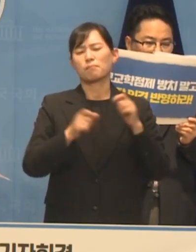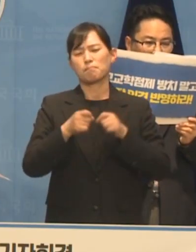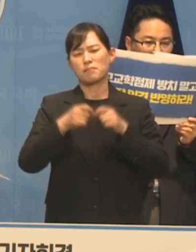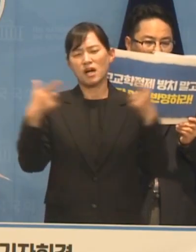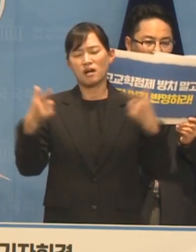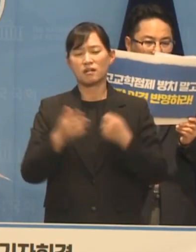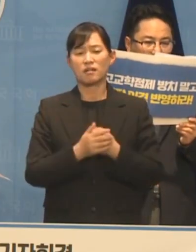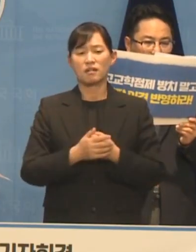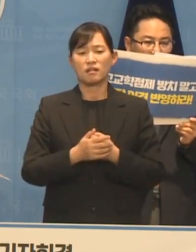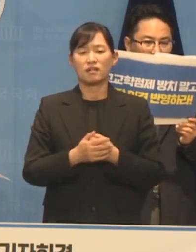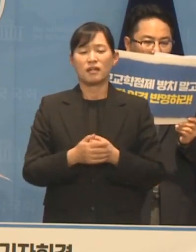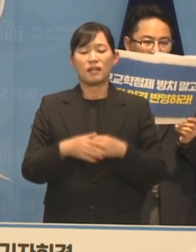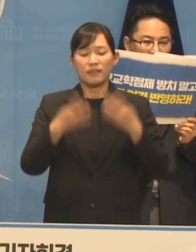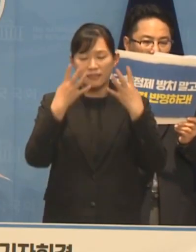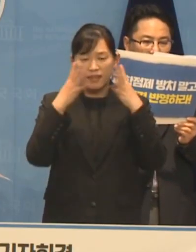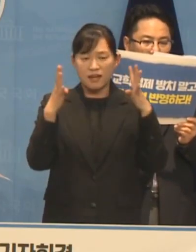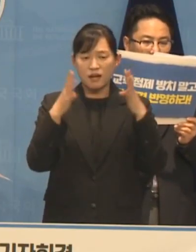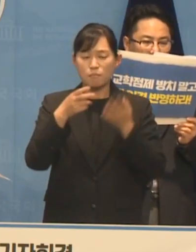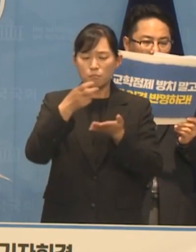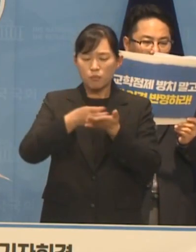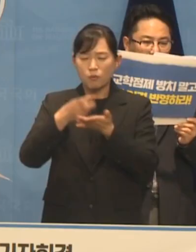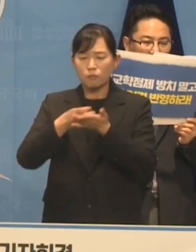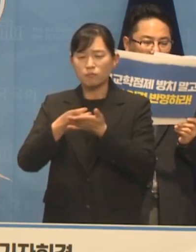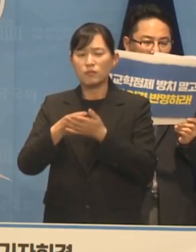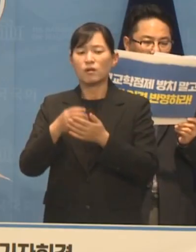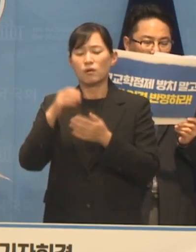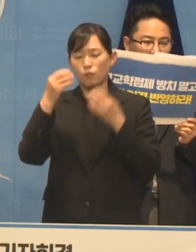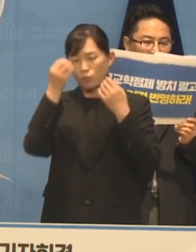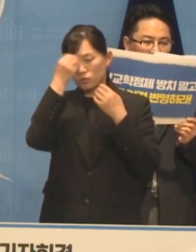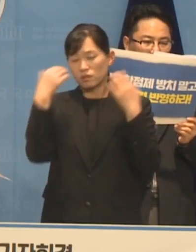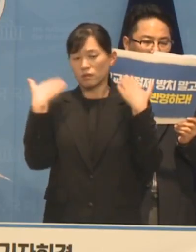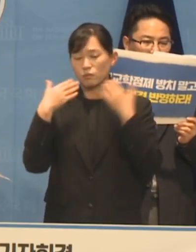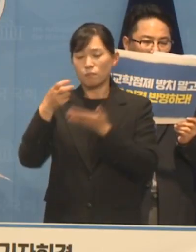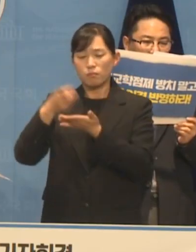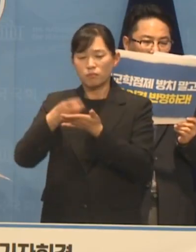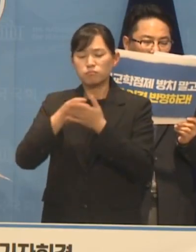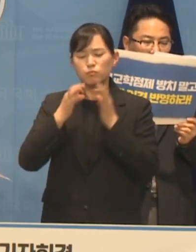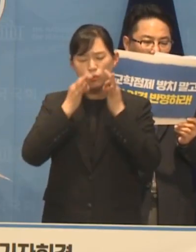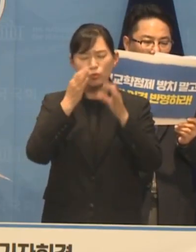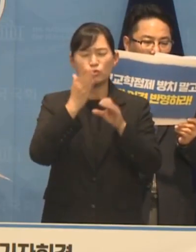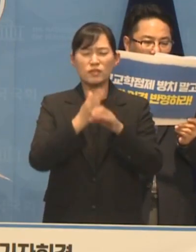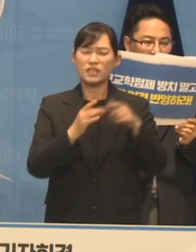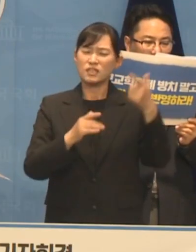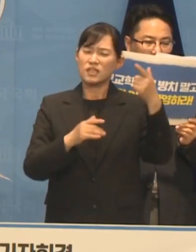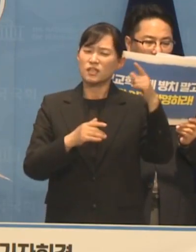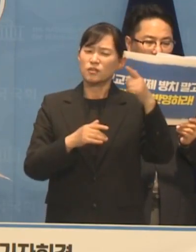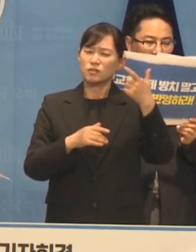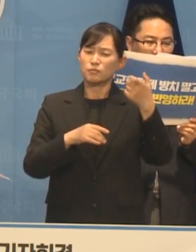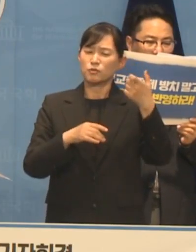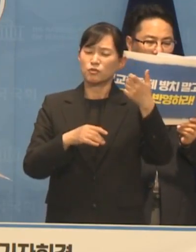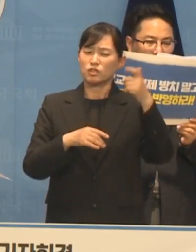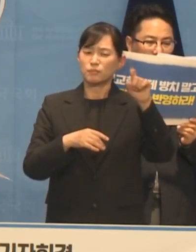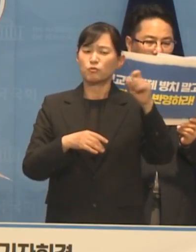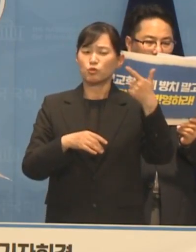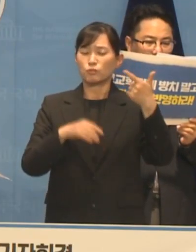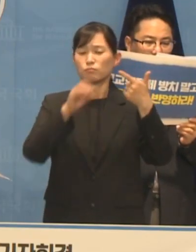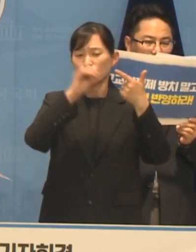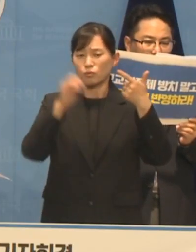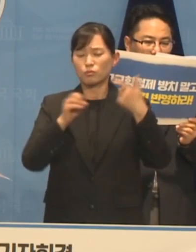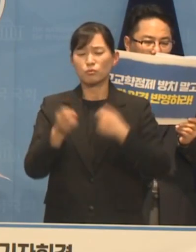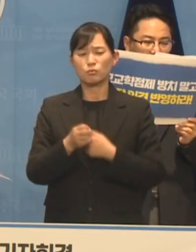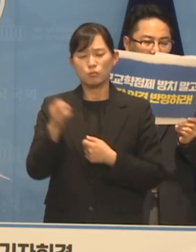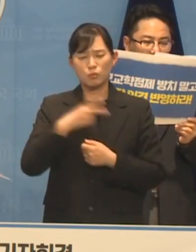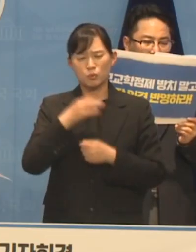교육부가 제도, 대학제도 정합성을 높이기에 노력하고 있다는 응답은 13.6%인 반면 59.6%는 노력이